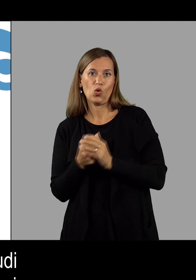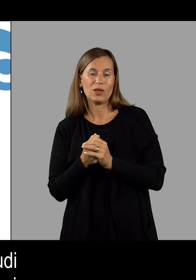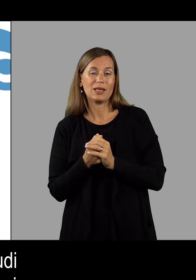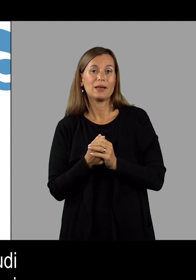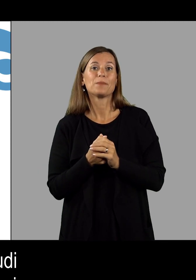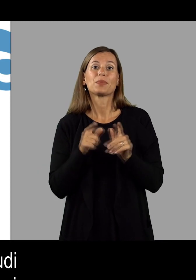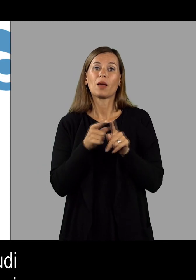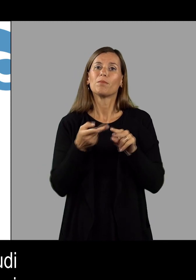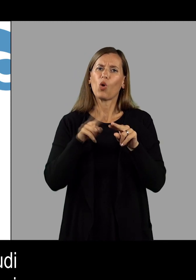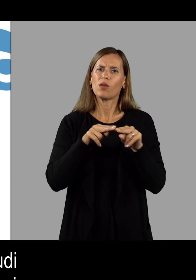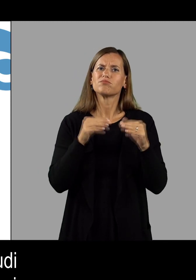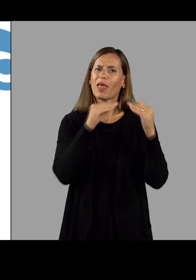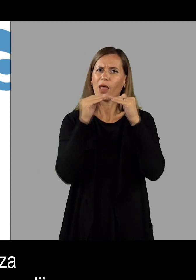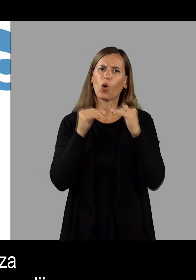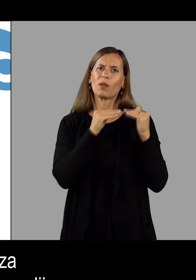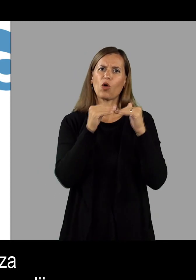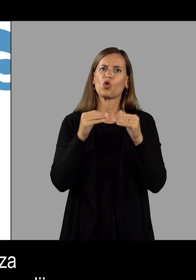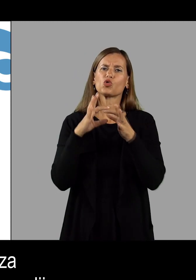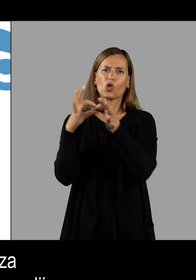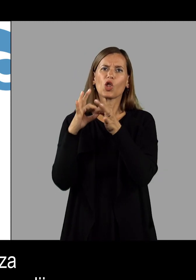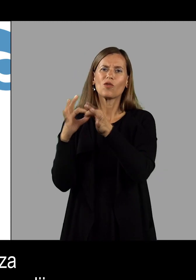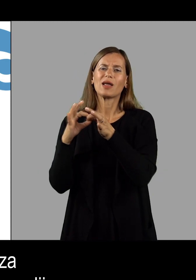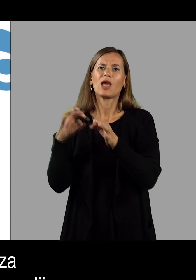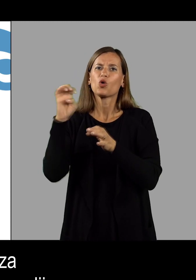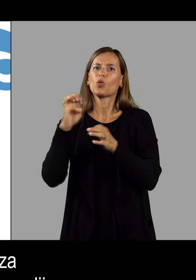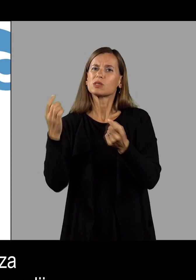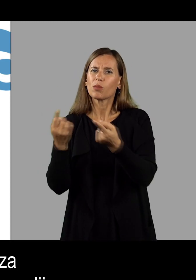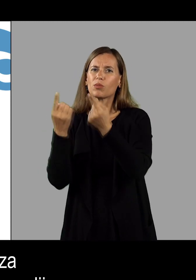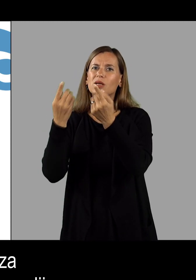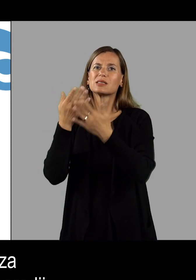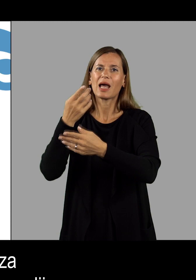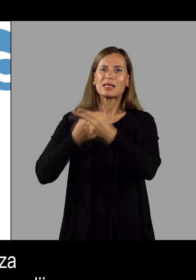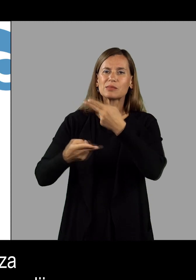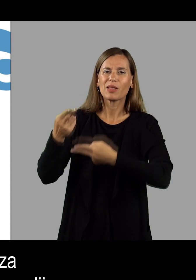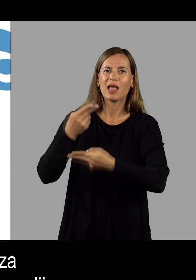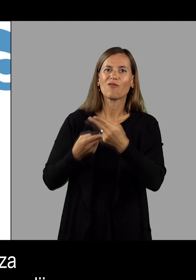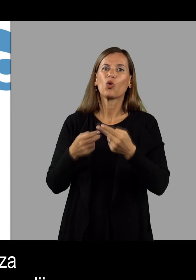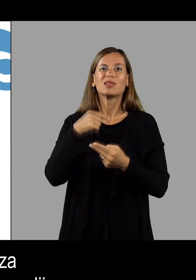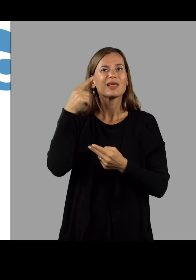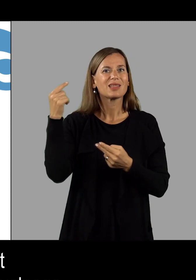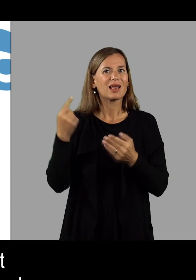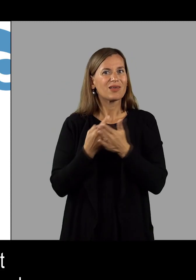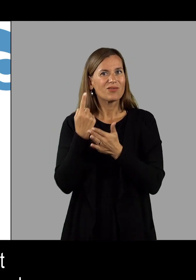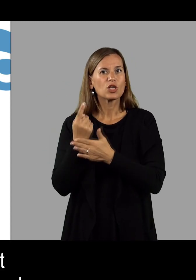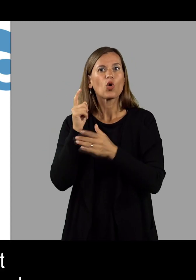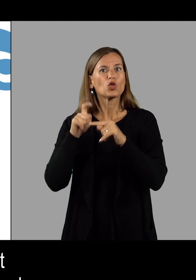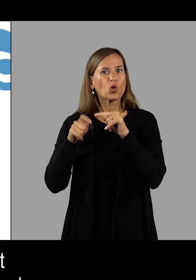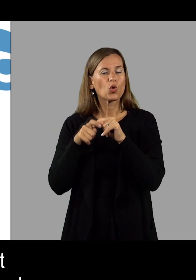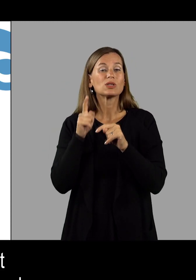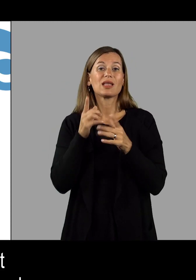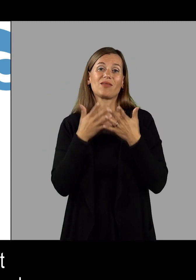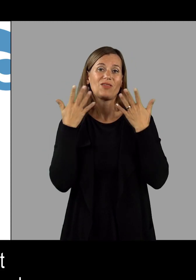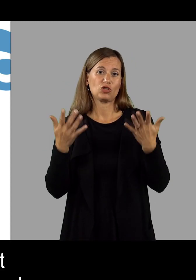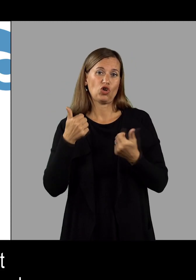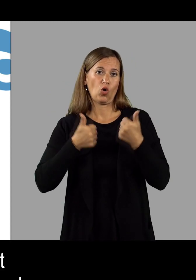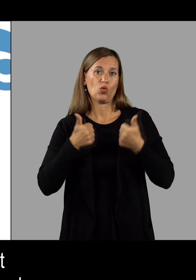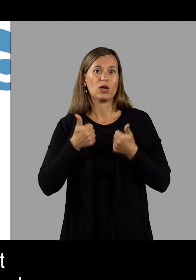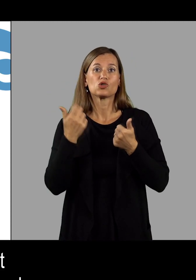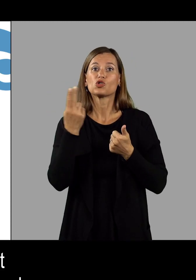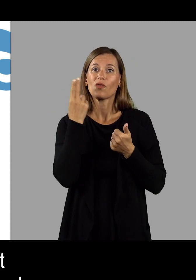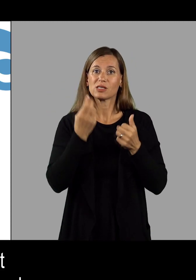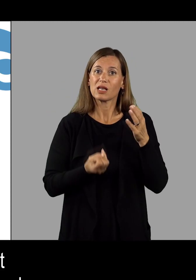rezultatov raziskovalnega dela, poskrbljeno bo za nadgradnjo organiziranega skladiščenja, vzdrževanja in distribucije virov